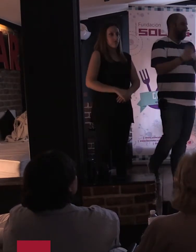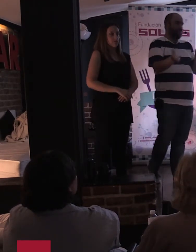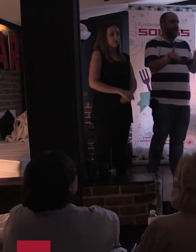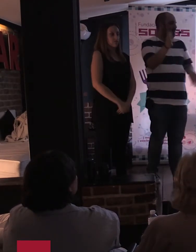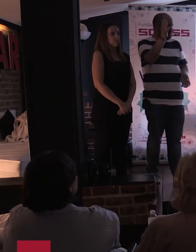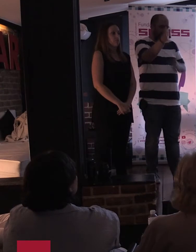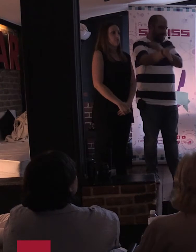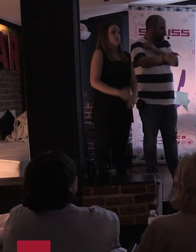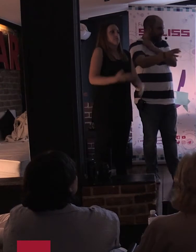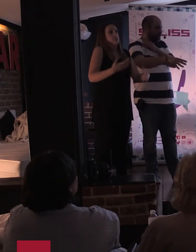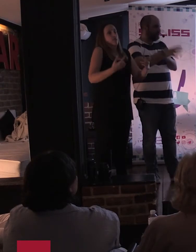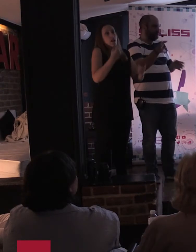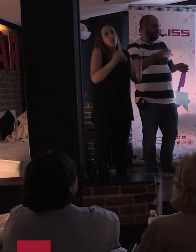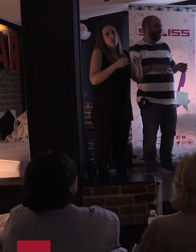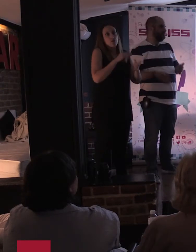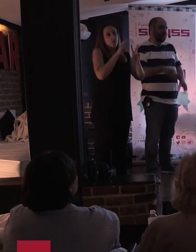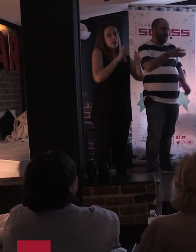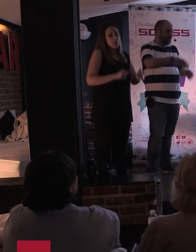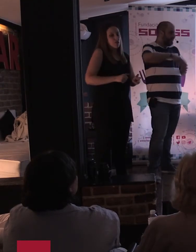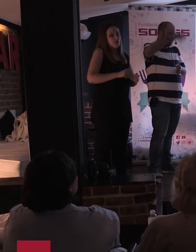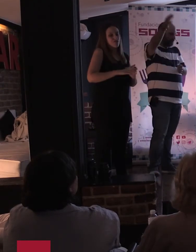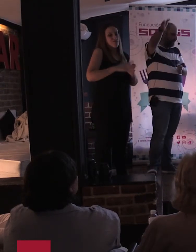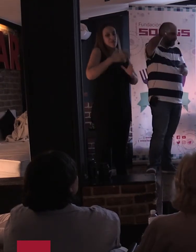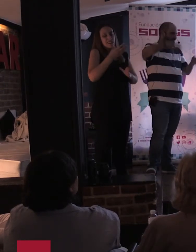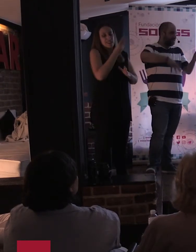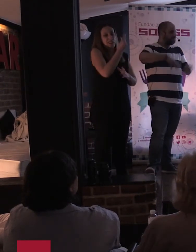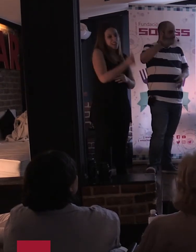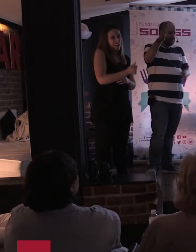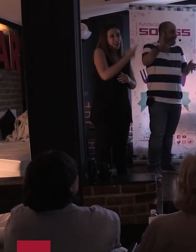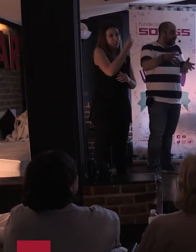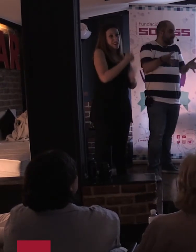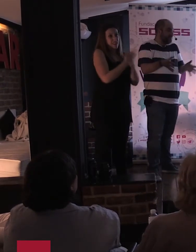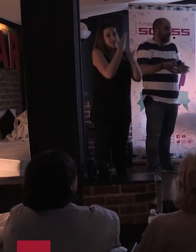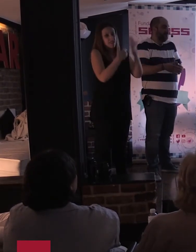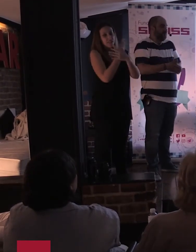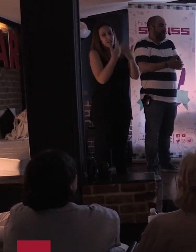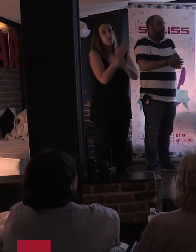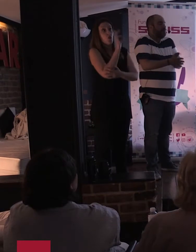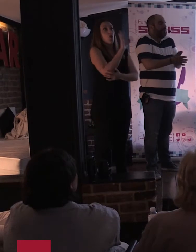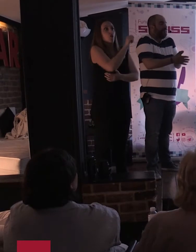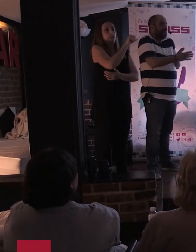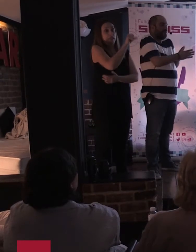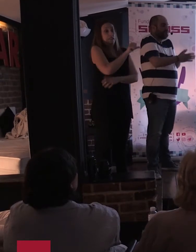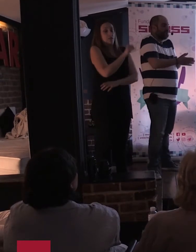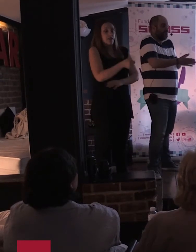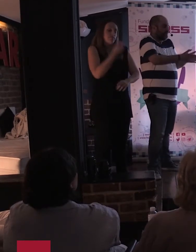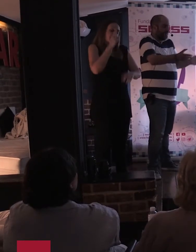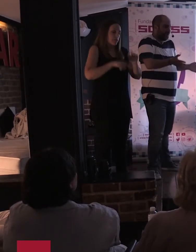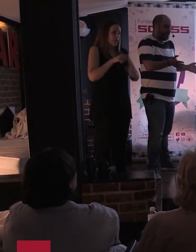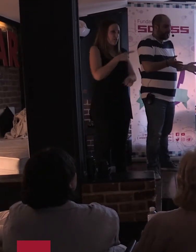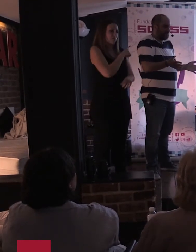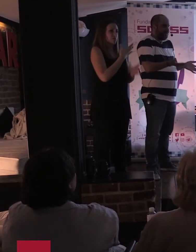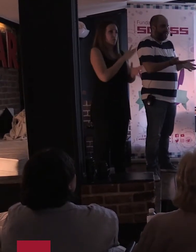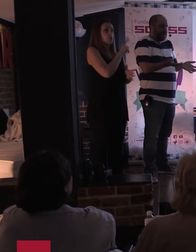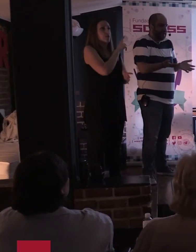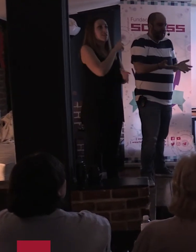Típicamente. Algunos experimentos más cortos, otros más largos, días o cuatro semanas, dependiendo del experimento. Pero un experimento de estos dura un par de